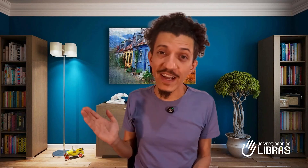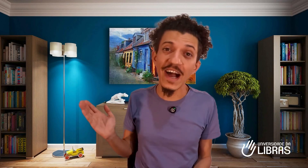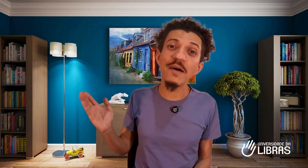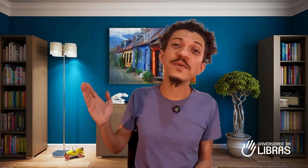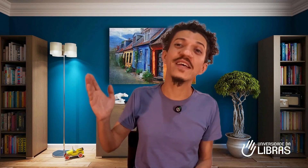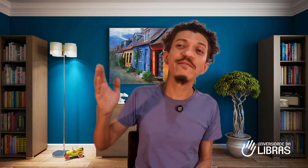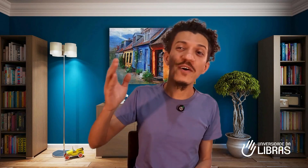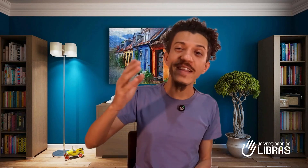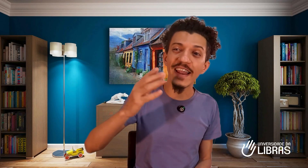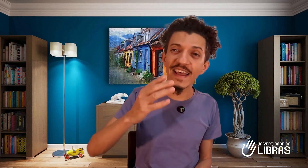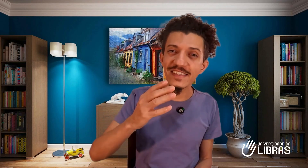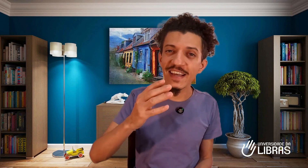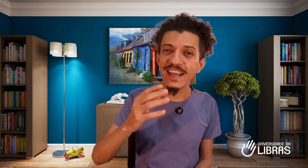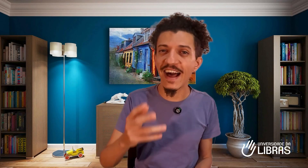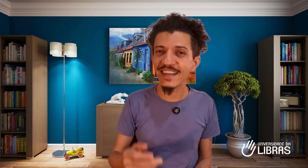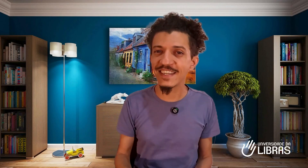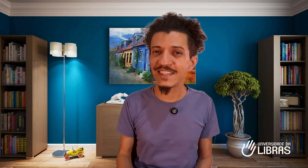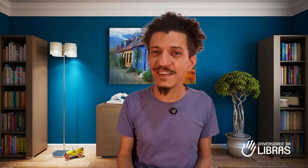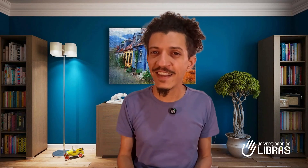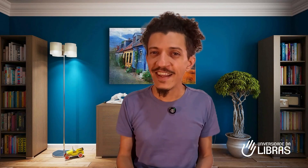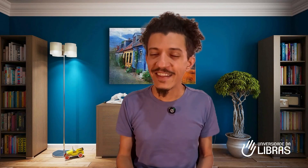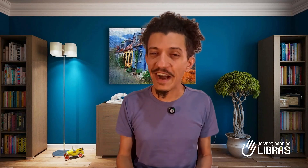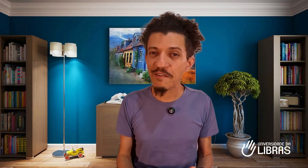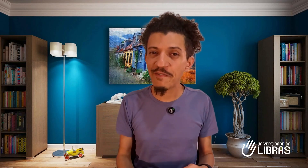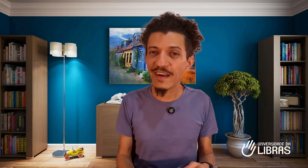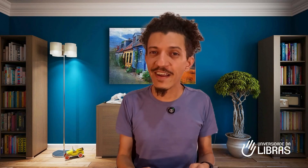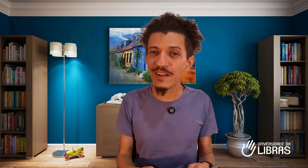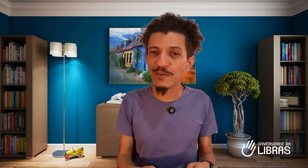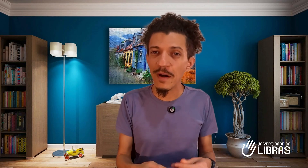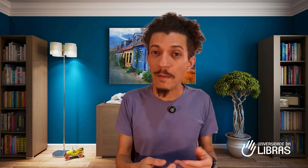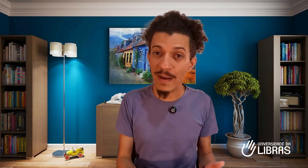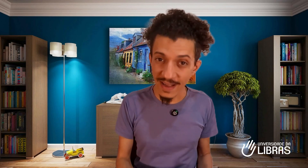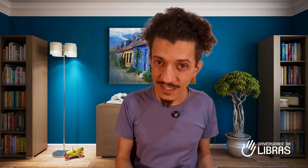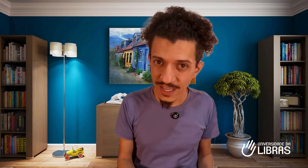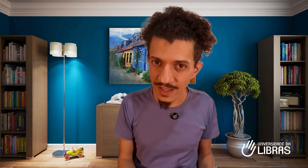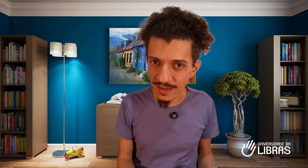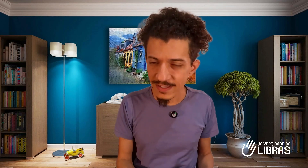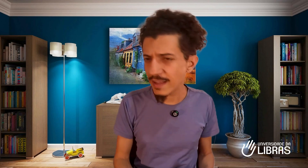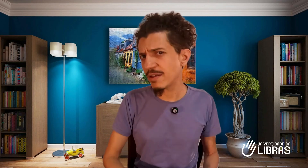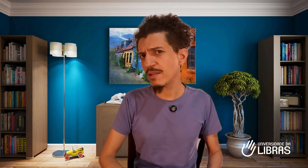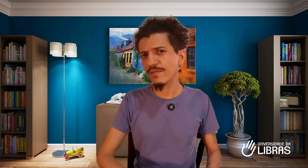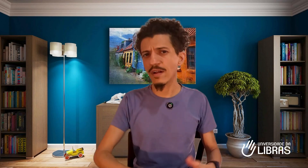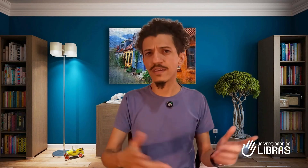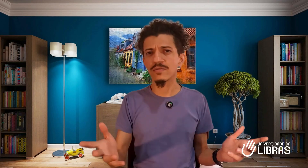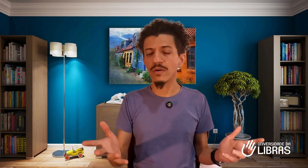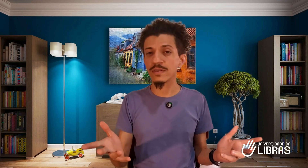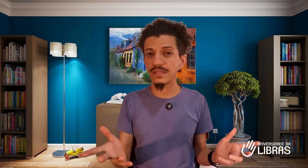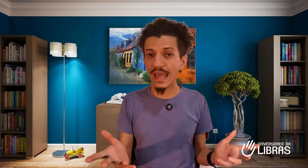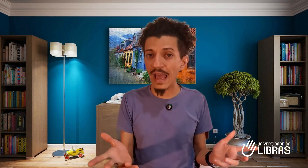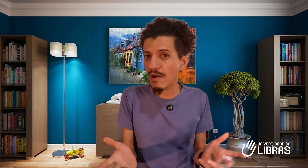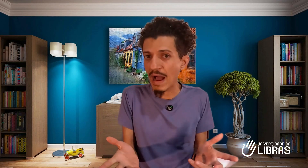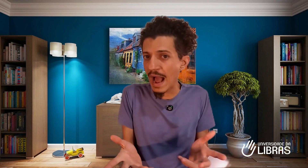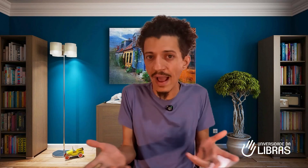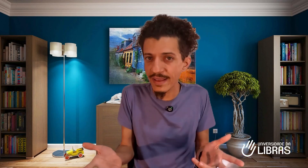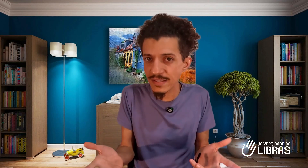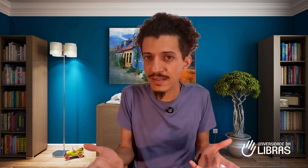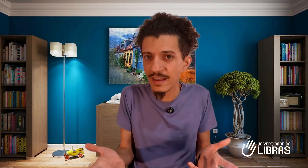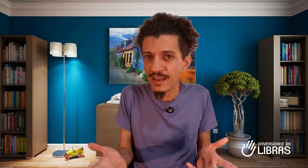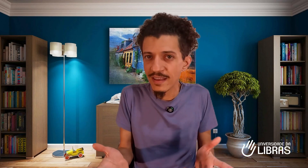chegamos em Fortaleza e lá a gente estava falando macaxeira, sendo que no final das contas é a raiz que